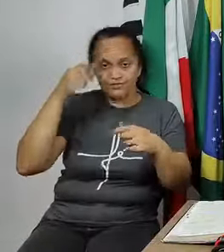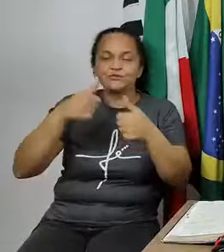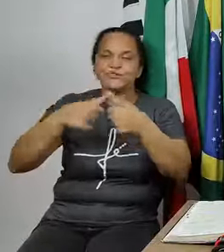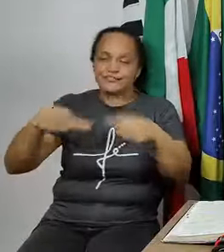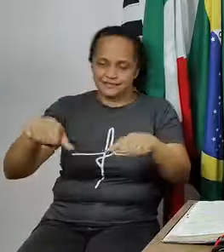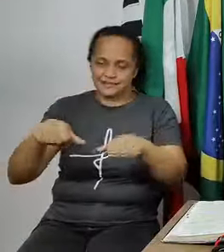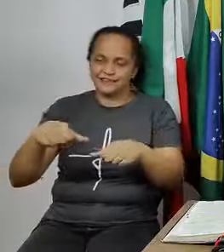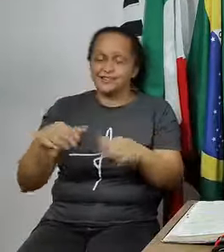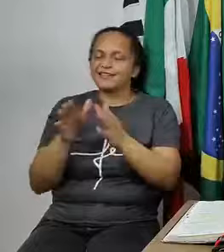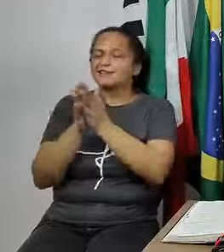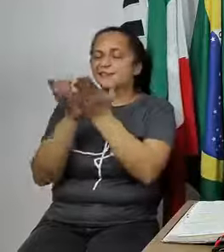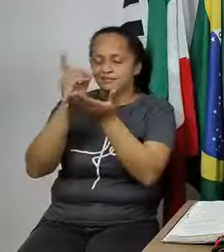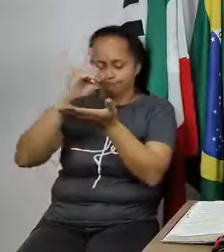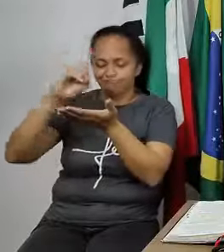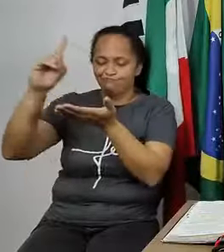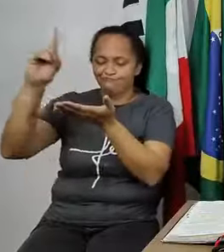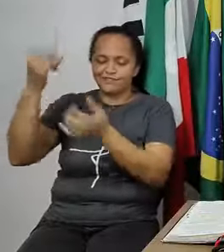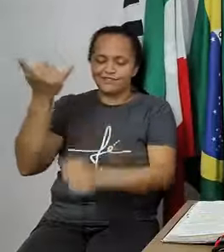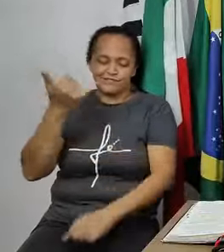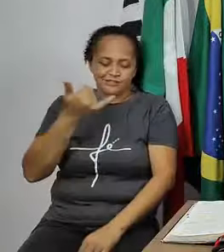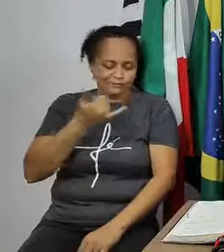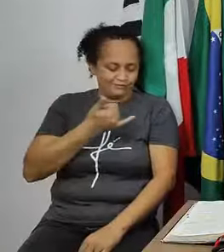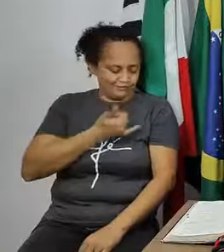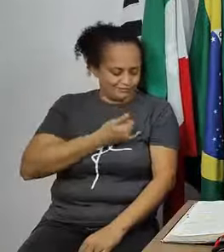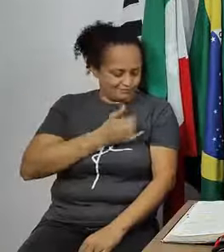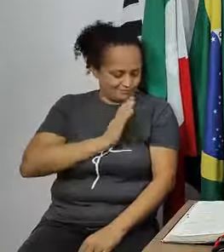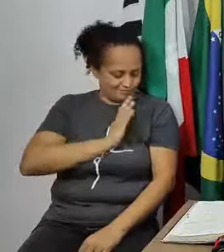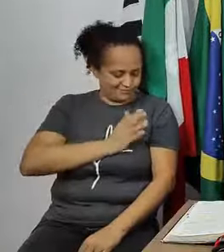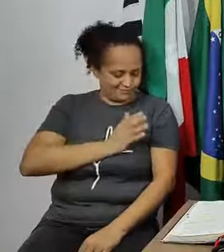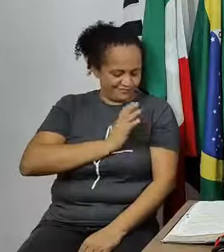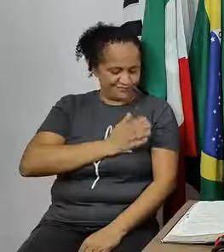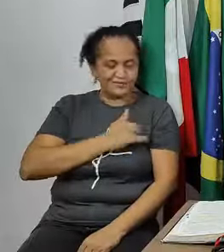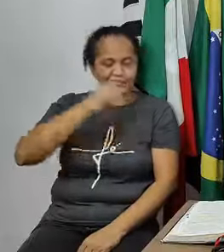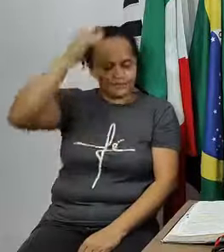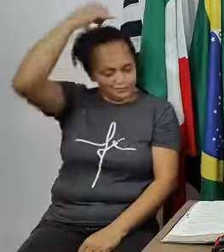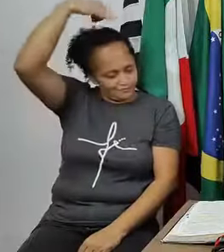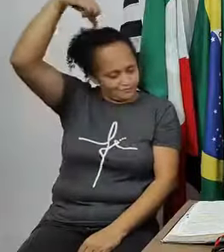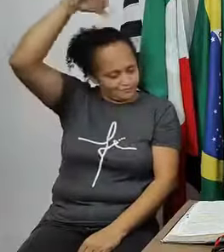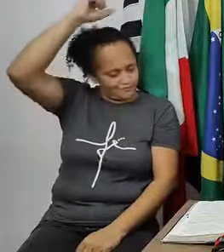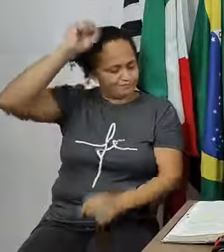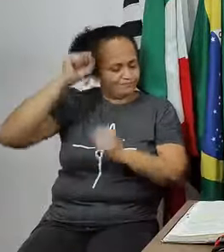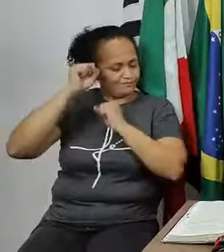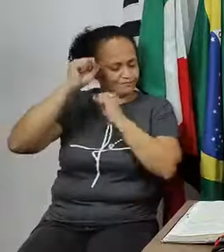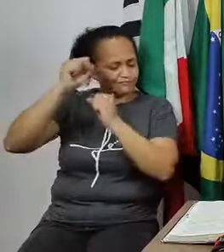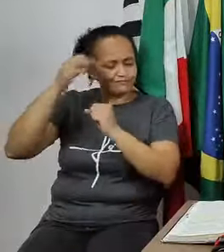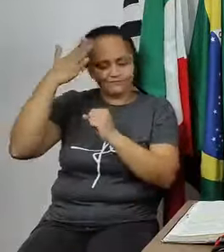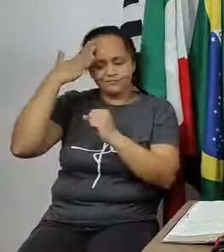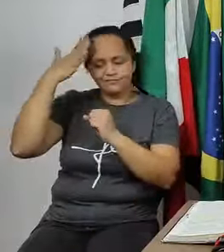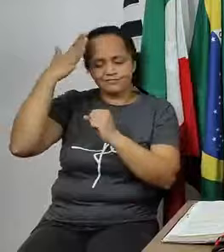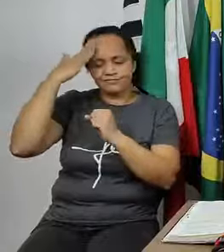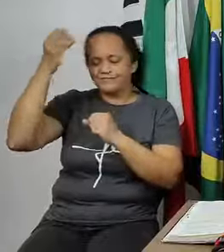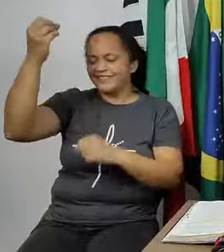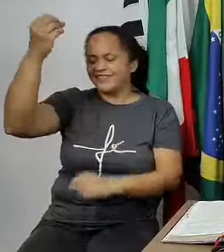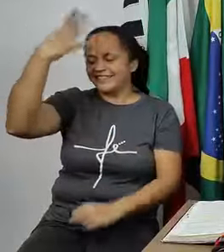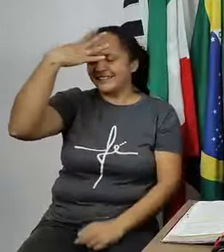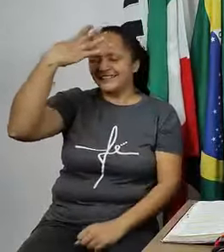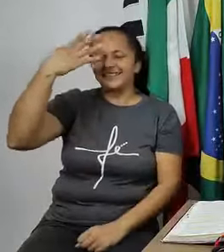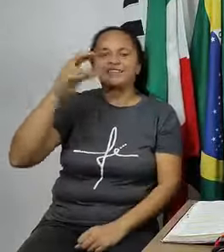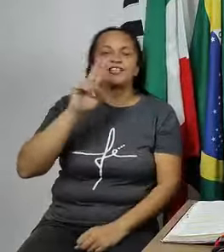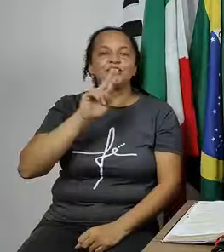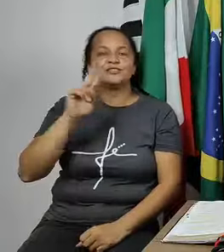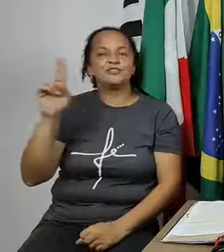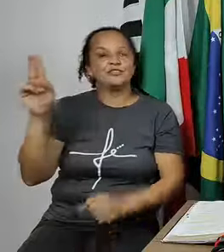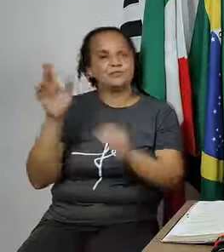tua palavra chegue até elas, que chegue até elas a unção, o poder, a sabedoria, a graça. Em